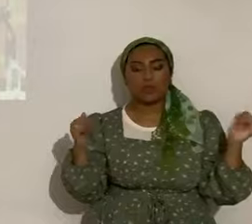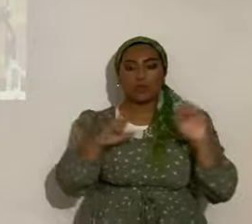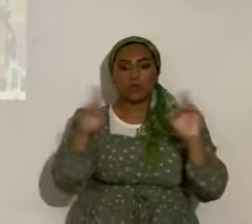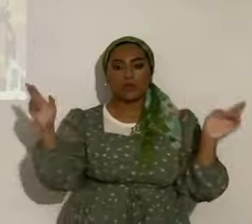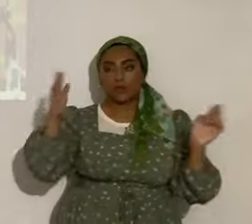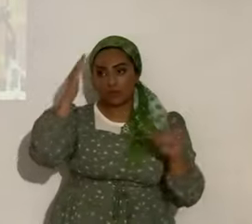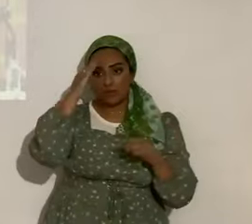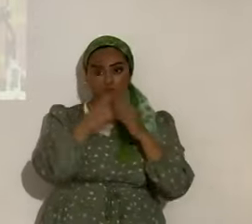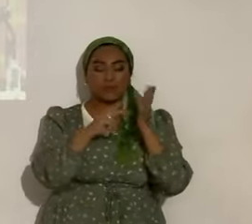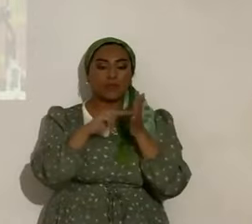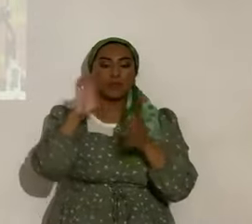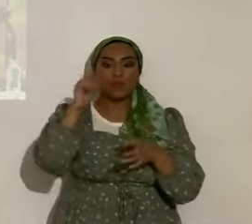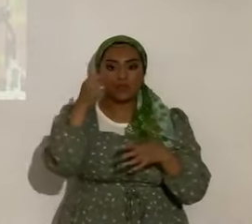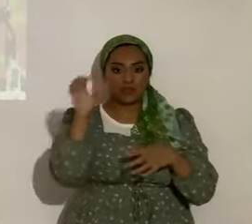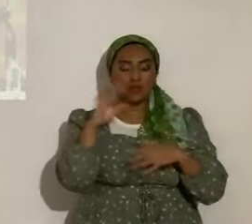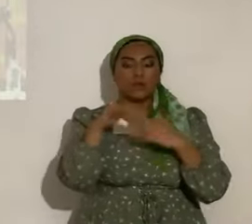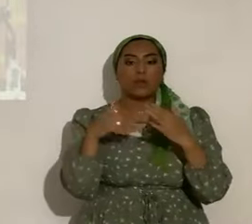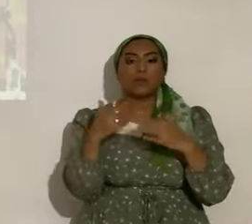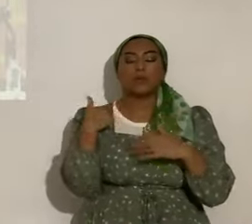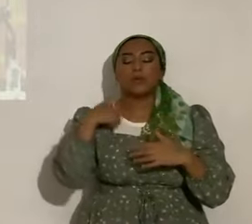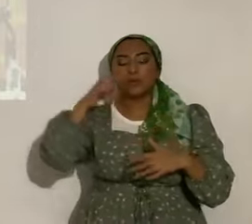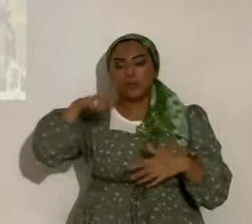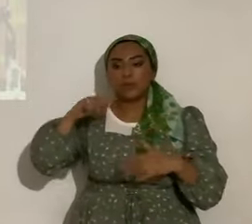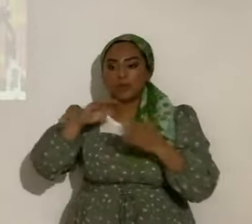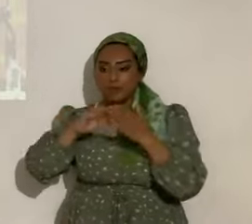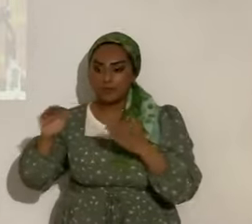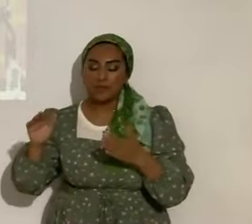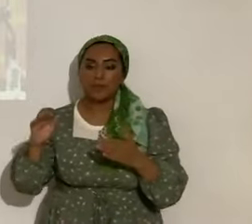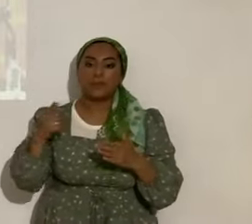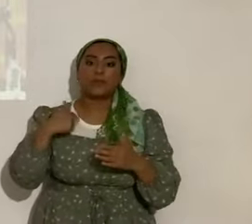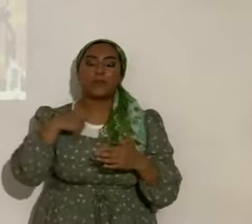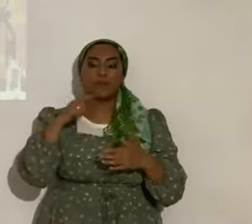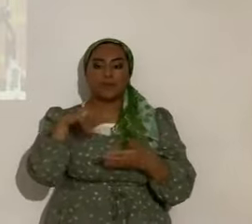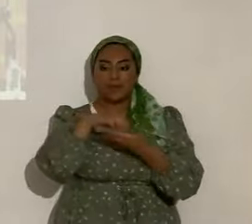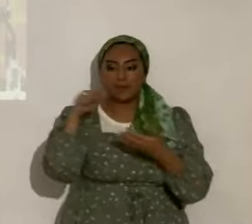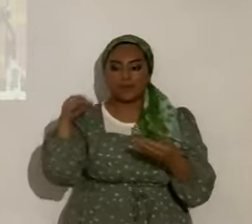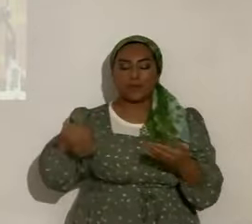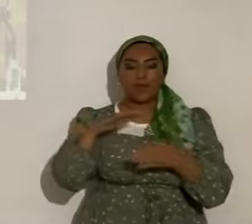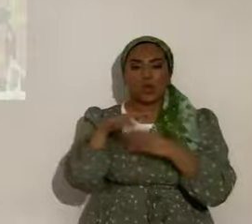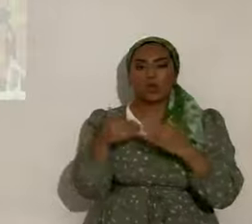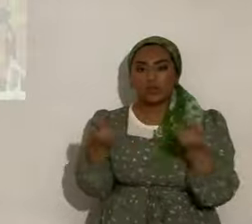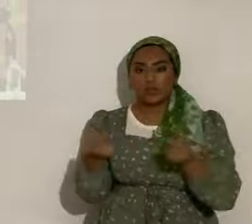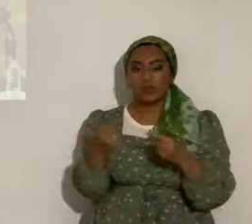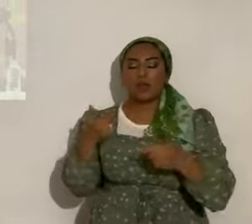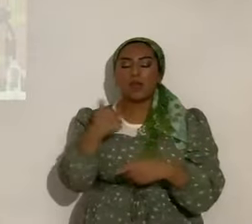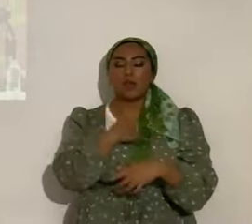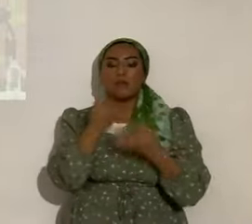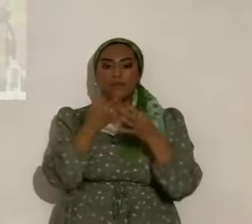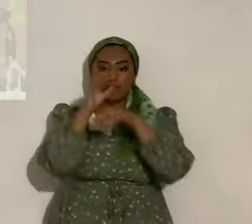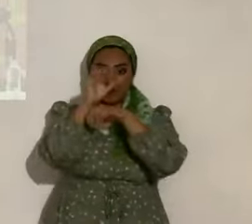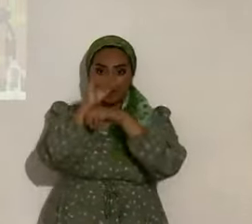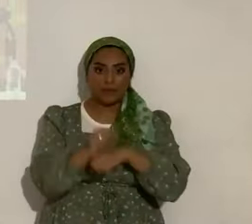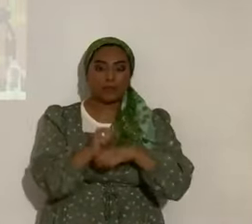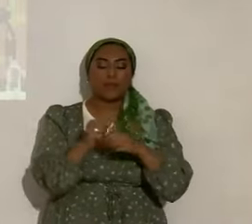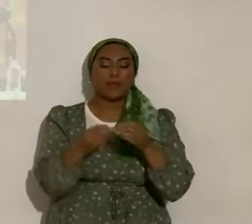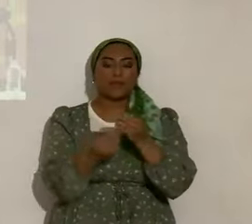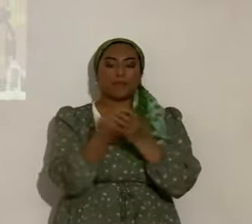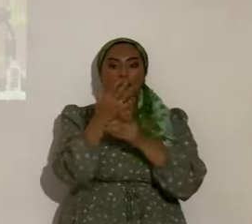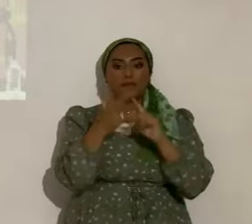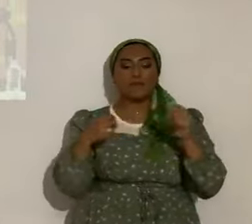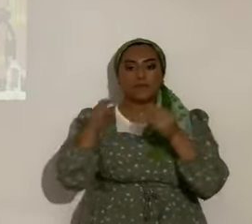que es el ego y todas las ministraciones, sabiendo que tenemos que perdonar, sabiendo que hay que renunciar a todo pecado, tenemos dominio propio, que es un fruto del